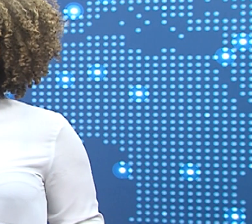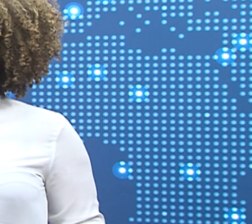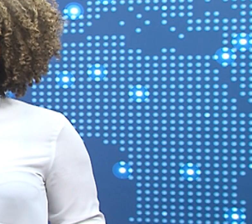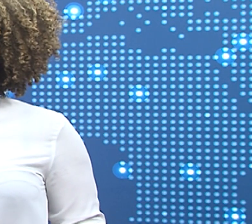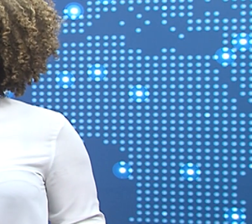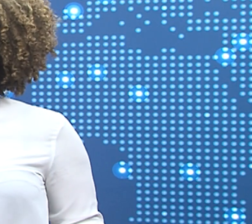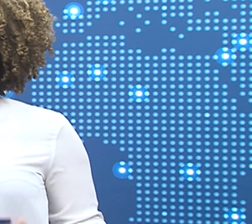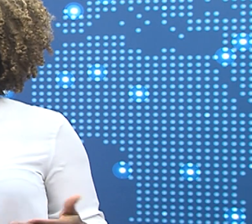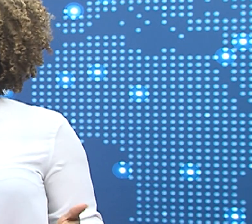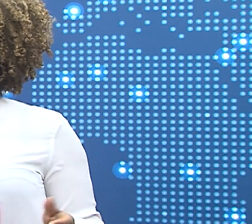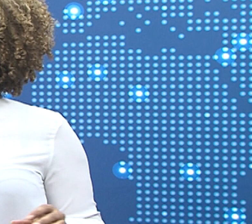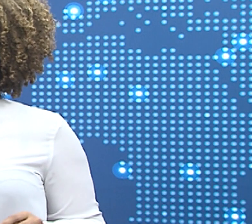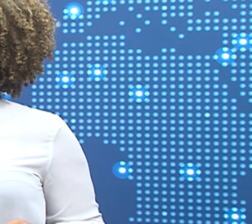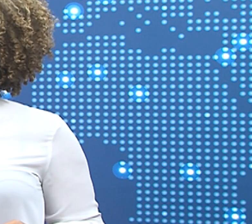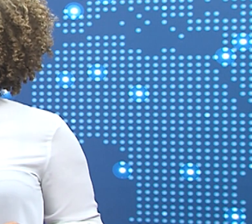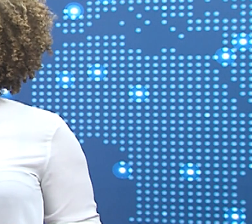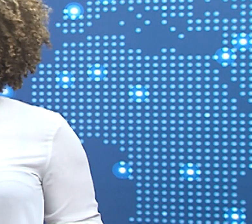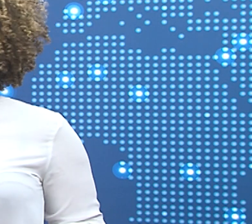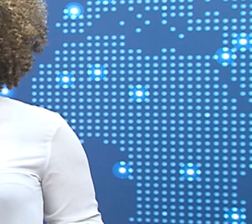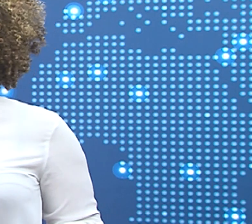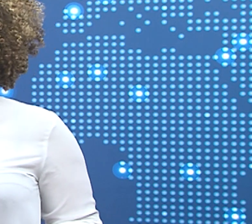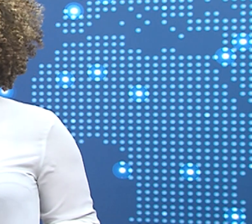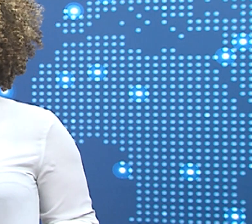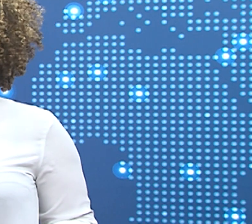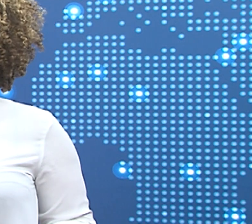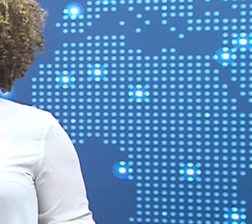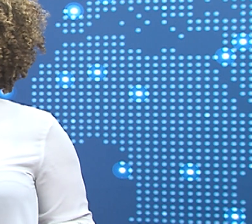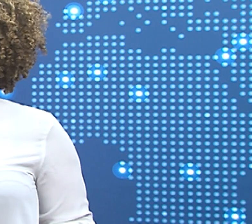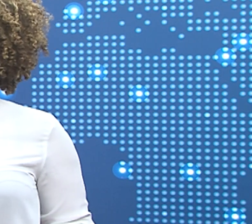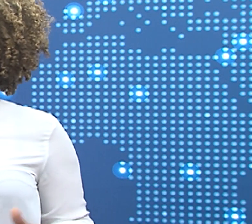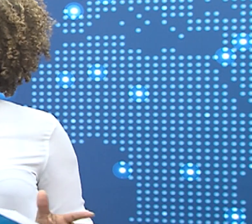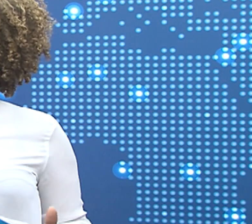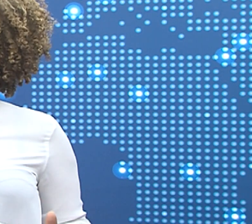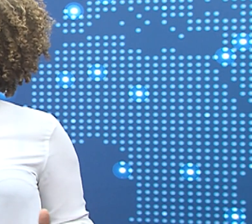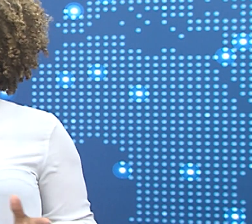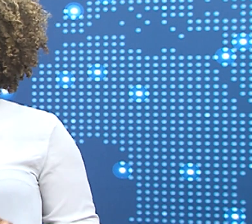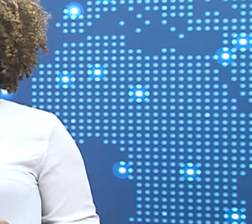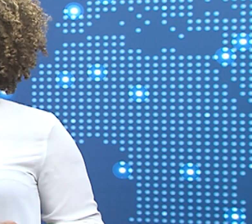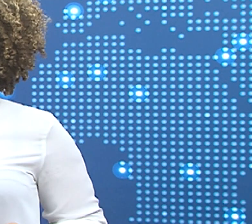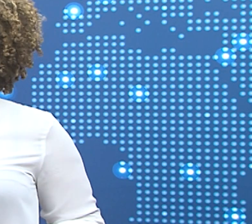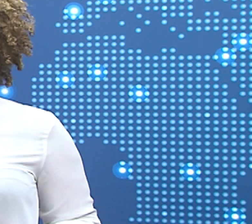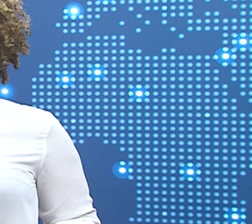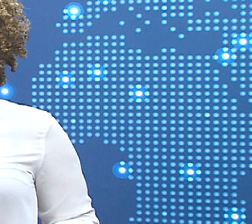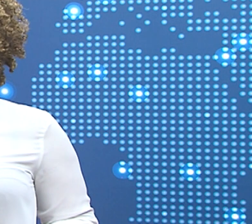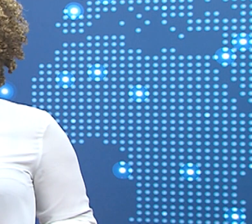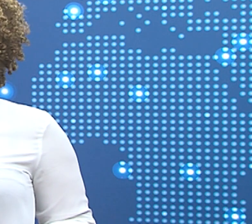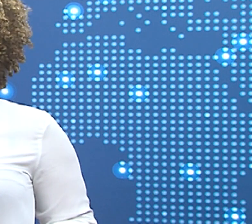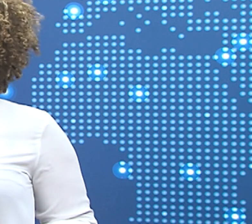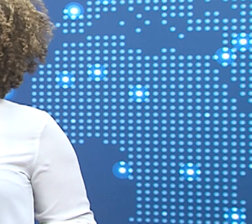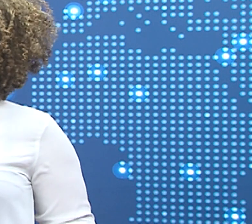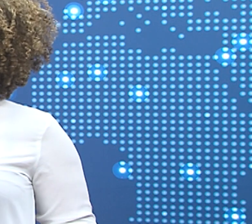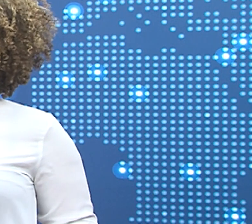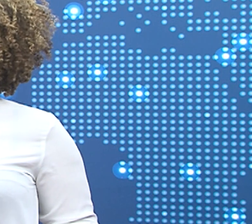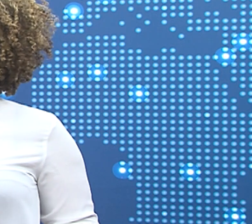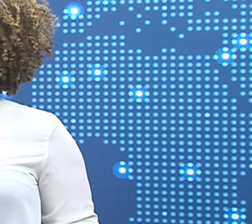na cidade da Praia, 1 na Santa Cruz e outro referente à grávida evacuada de Sal para São Vicente. Sendo assim, da subir